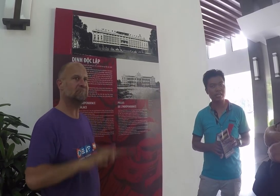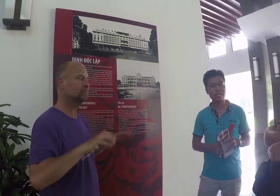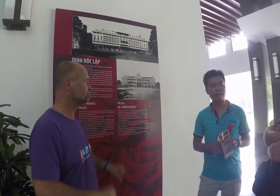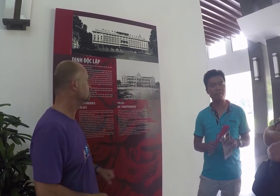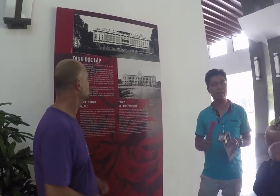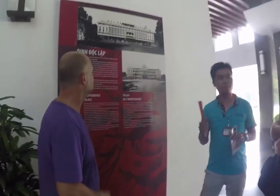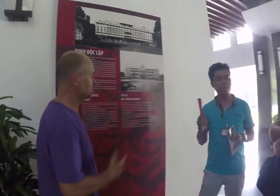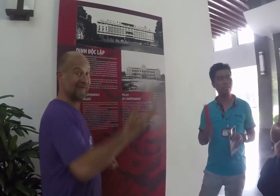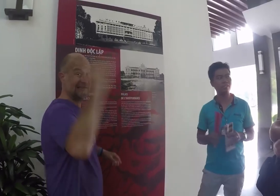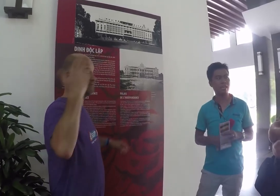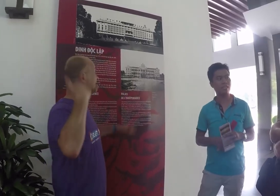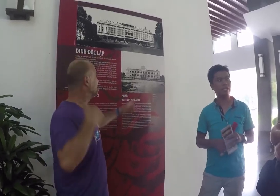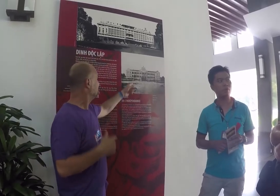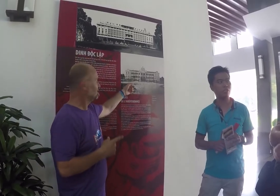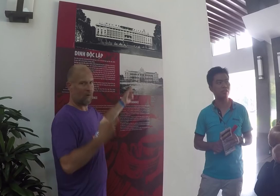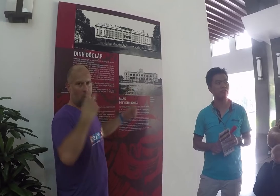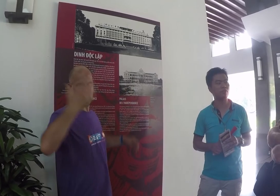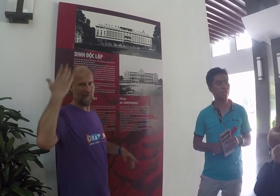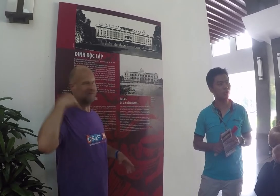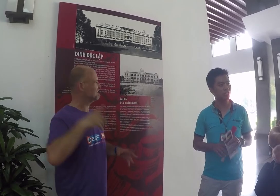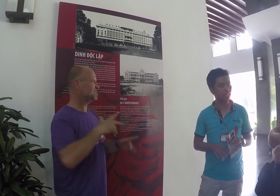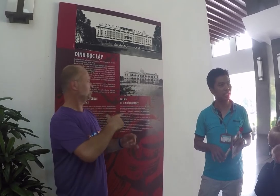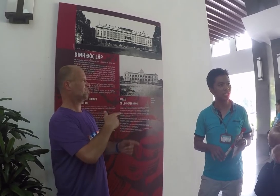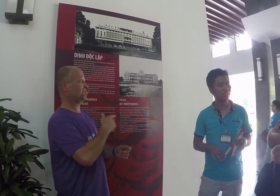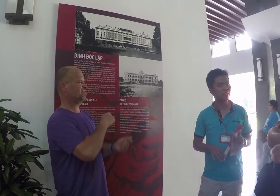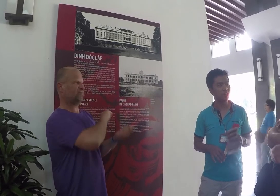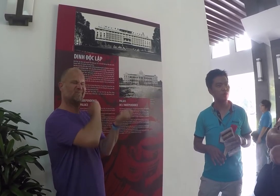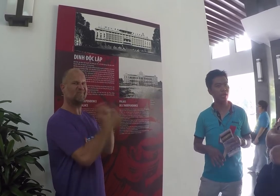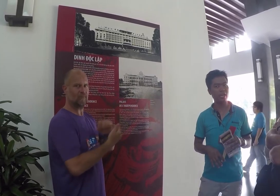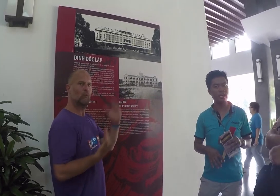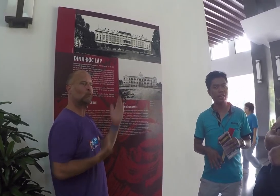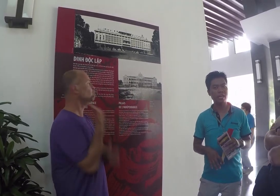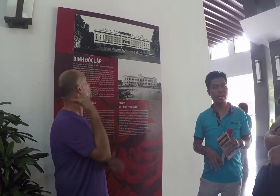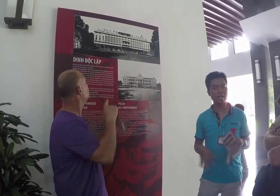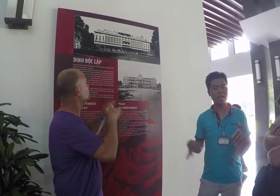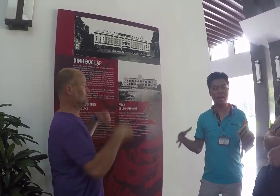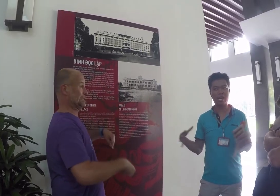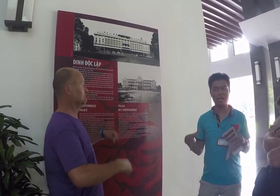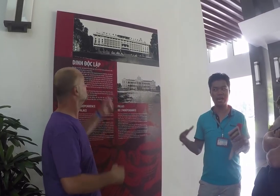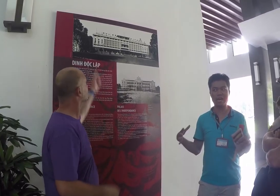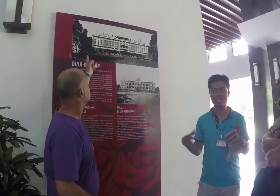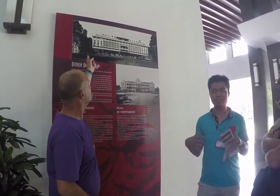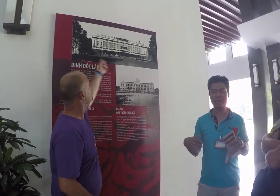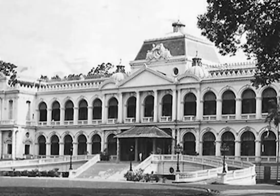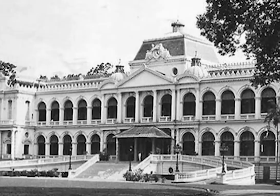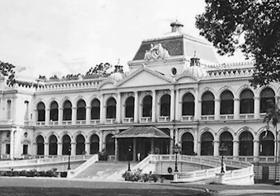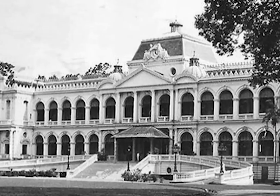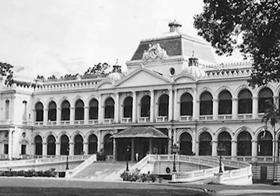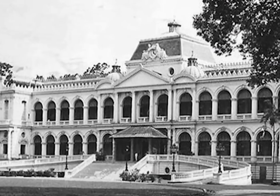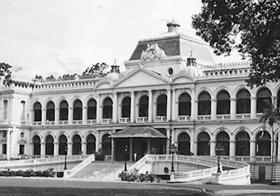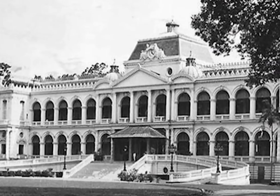Palast. Früher sah er etwa so aus. Und so wie oben sieht er heute aus.